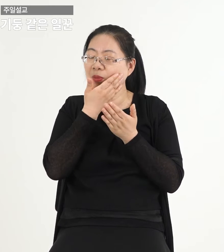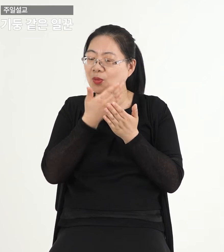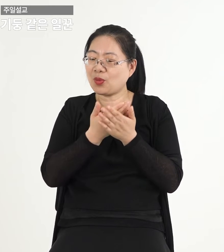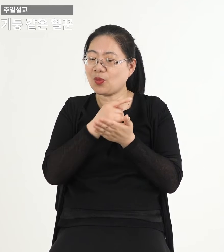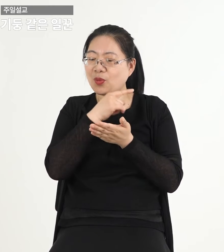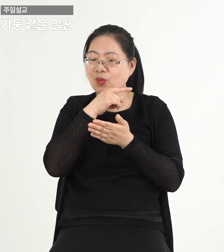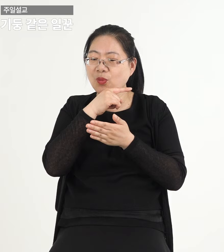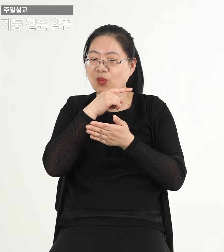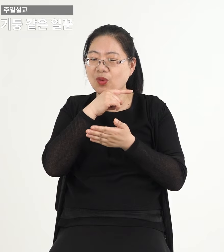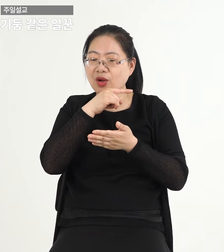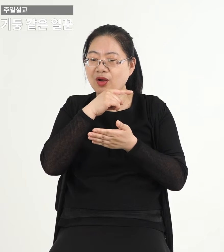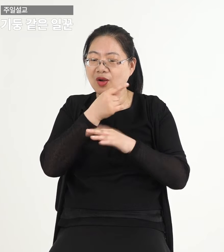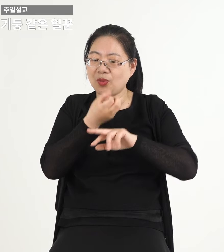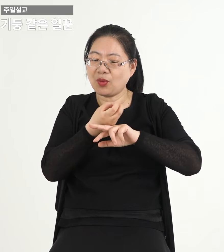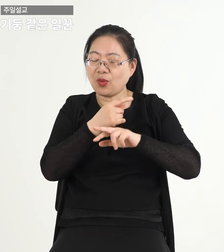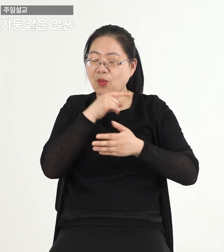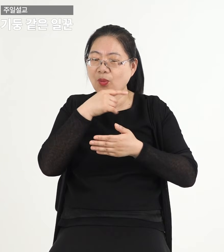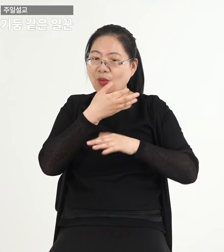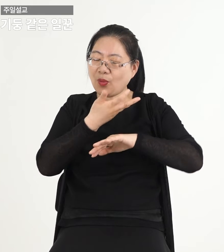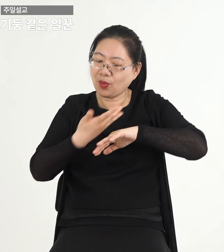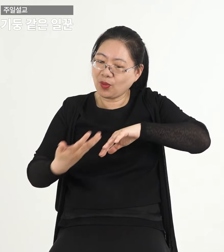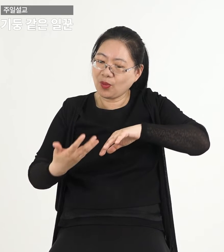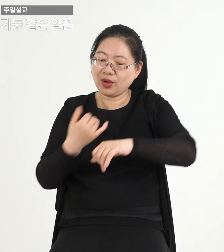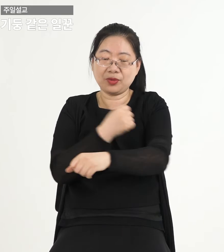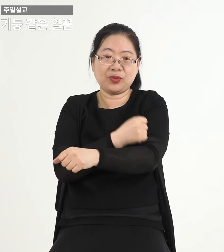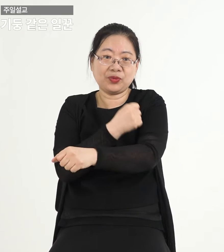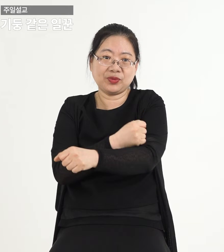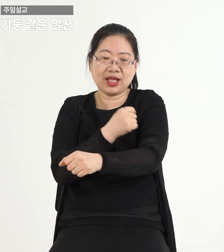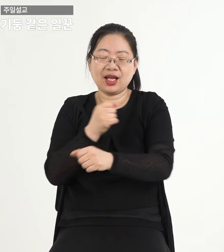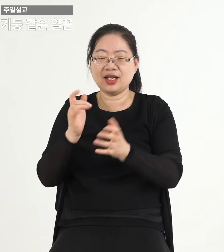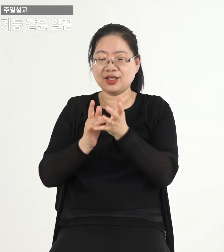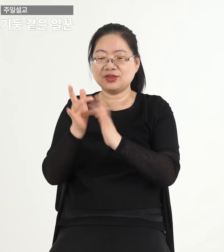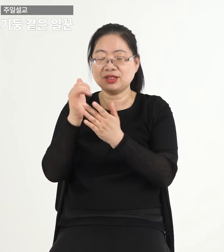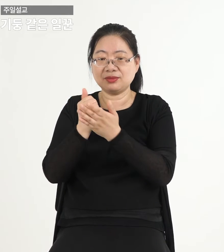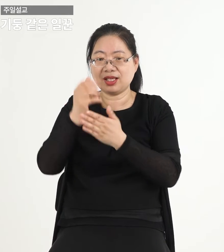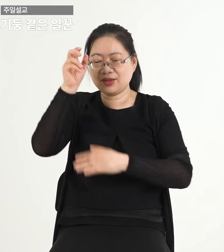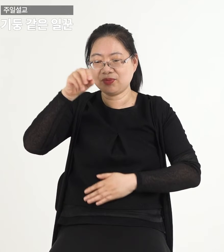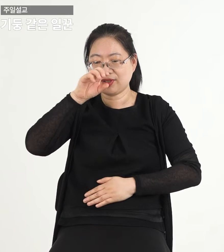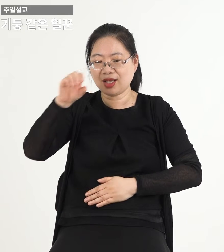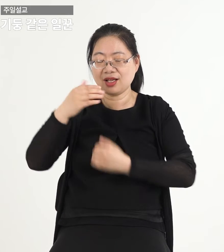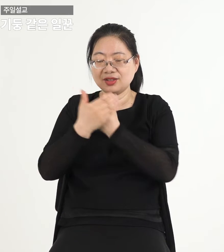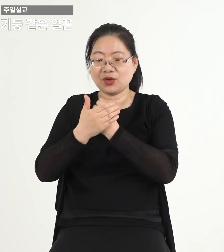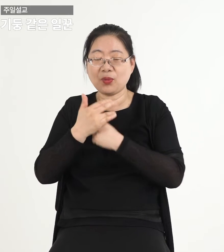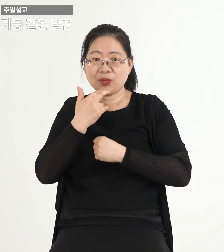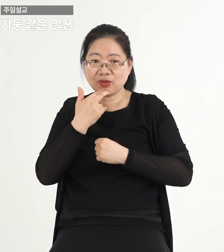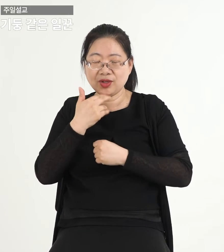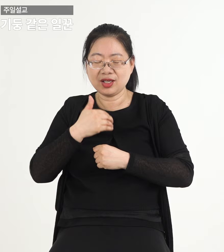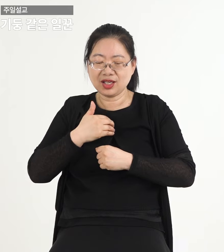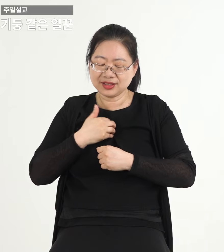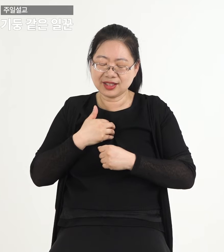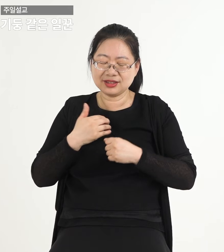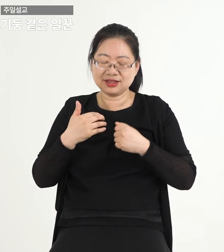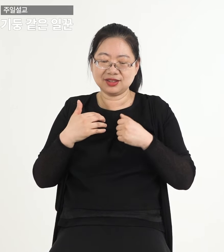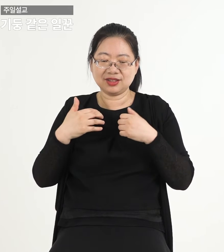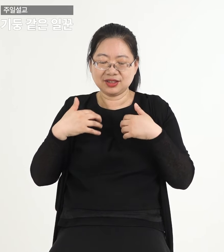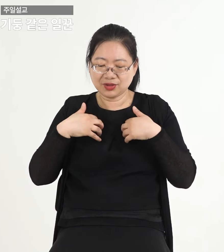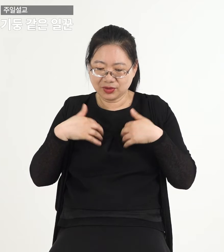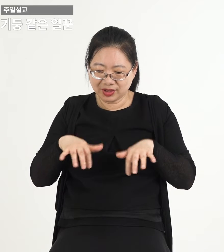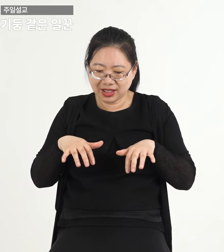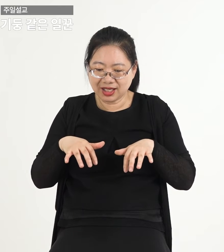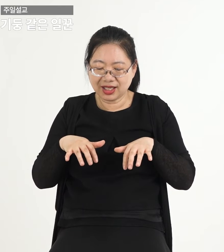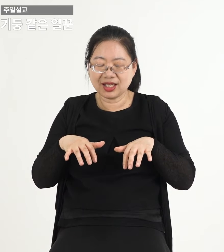주의 십자가의 은혜 없이는 한 호흡도 뿜어낼 수 없는 연약하고 무가치한